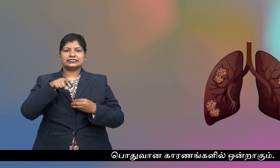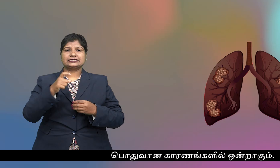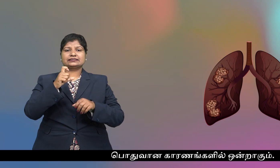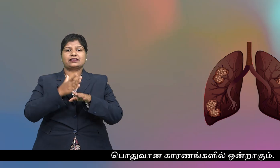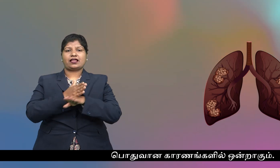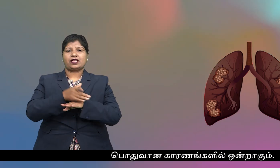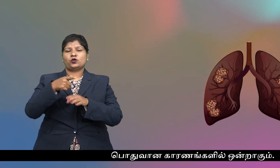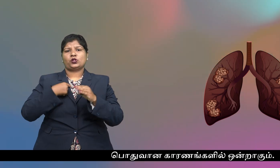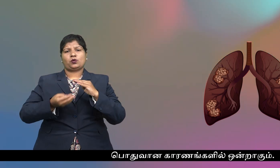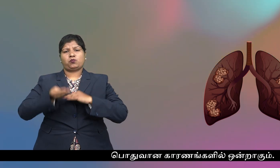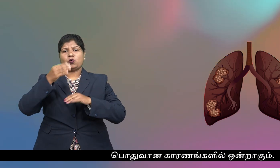ஒன்று நுரையீரல் புற்றுநோய்.